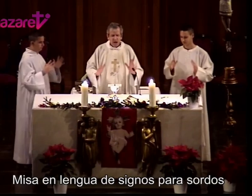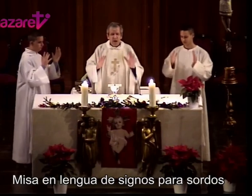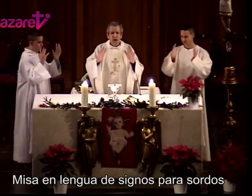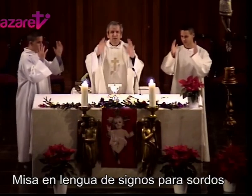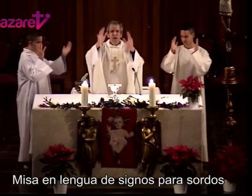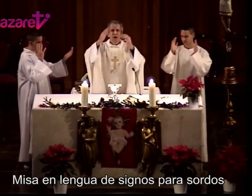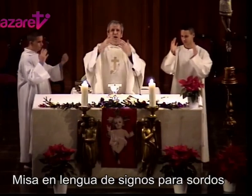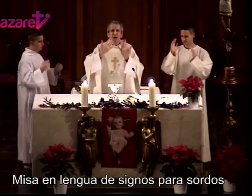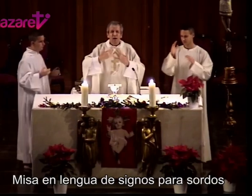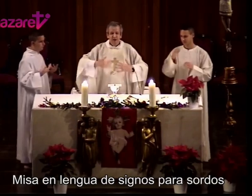Hosanna,